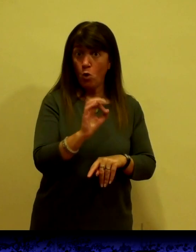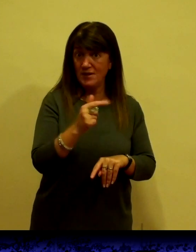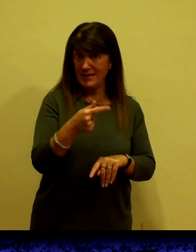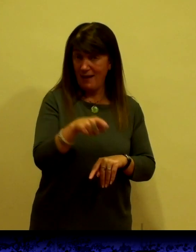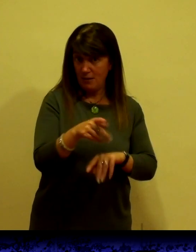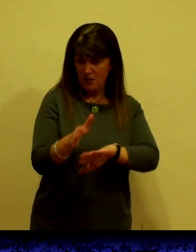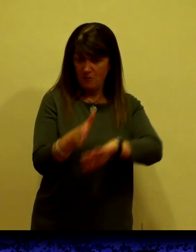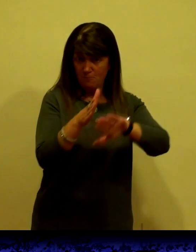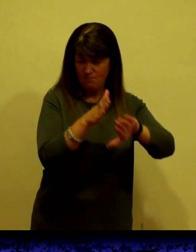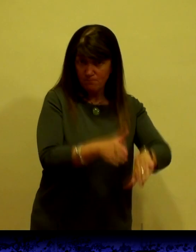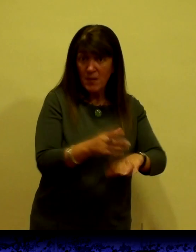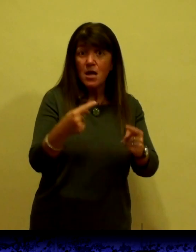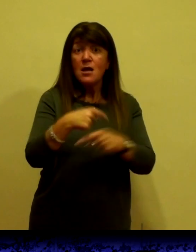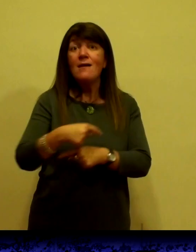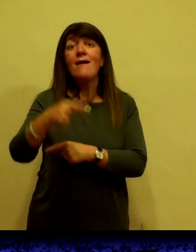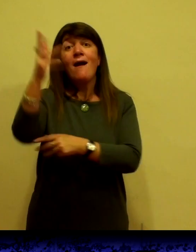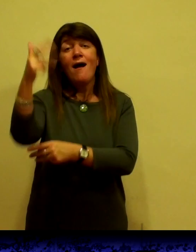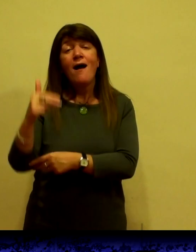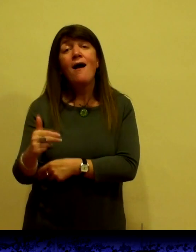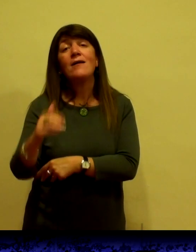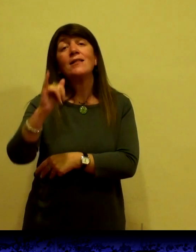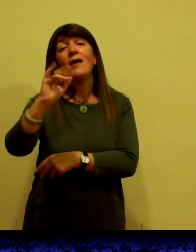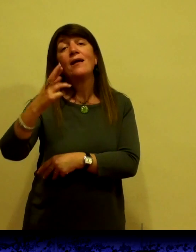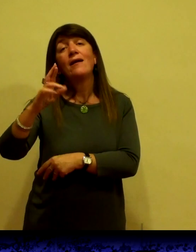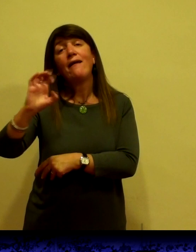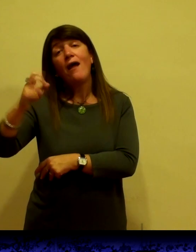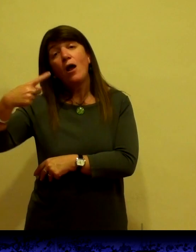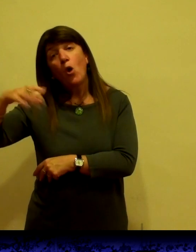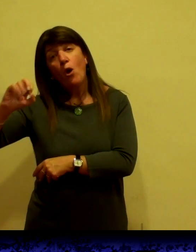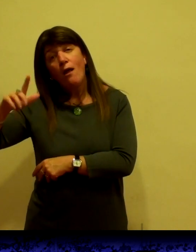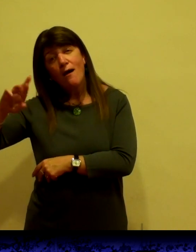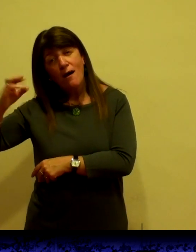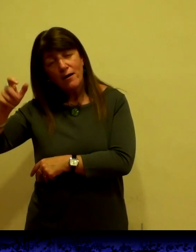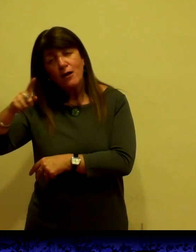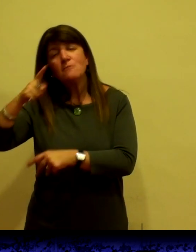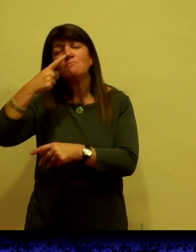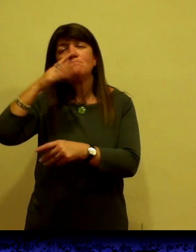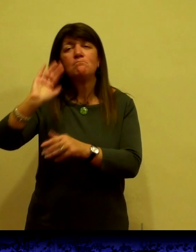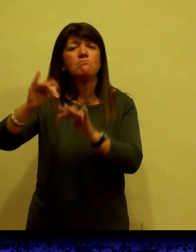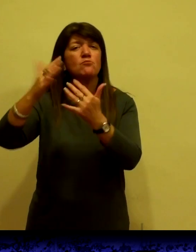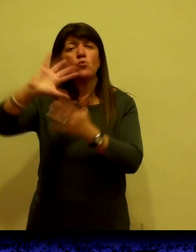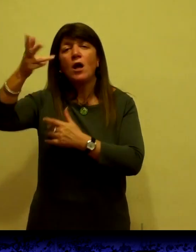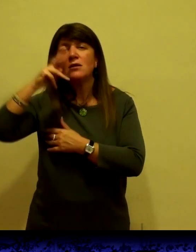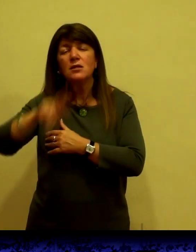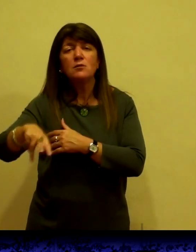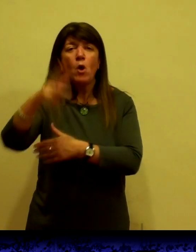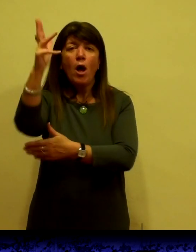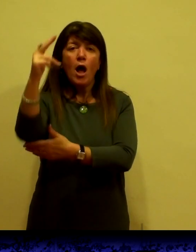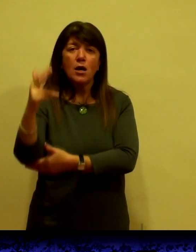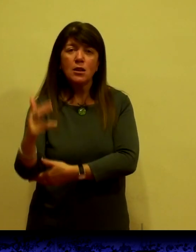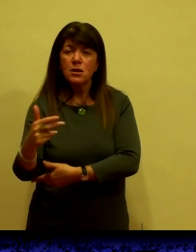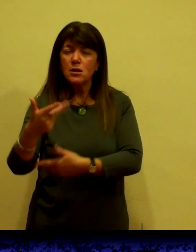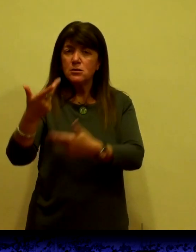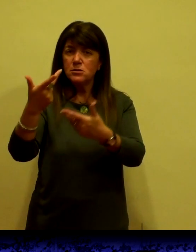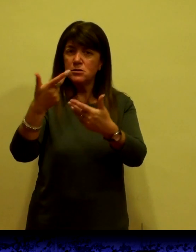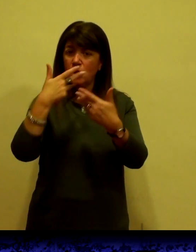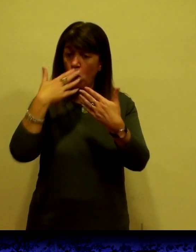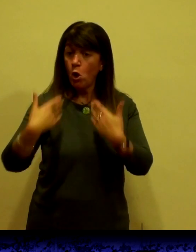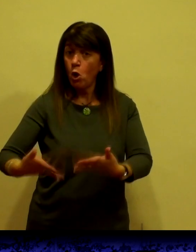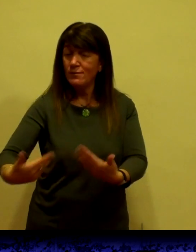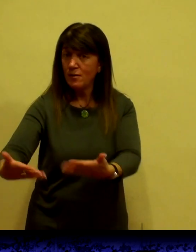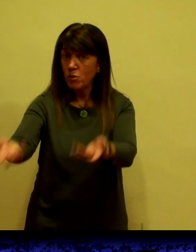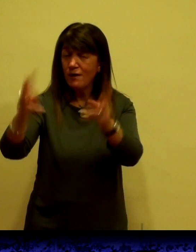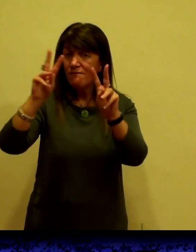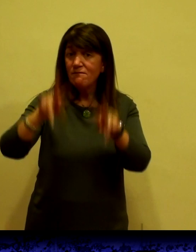ampia, perché comprende anche artisti contemporanei che non hanno proprio interesse, cioè non sono